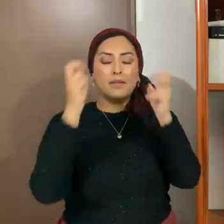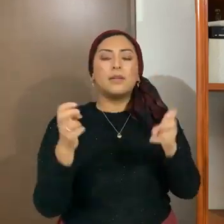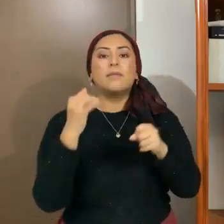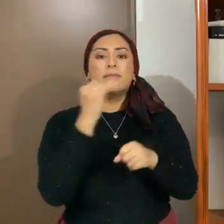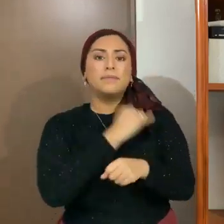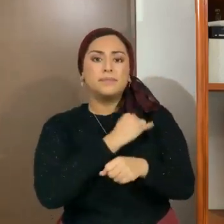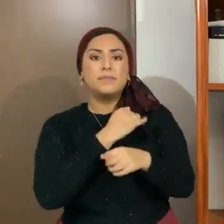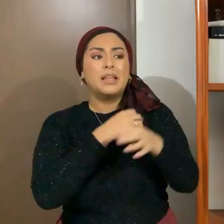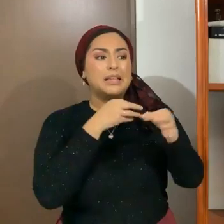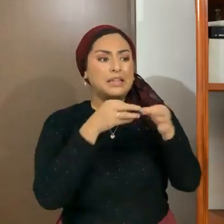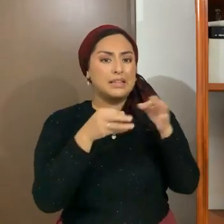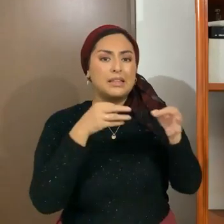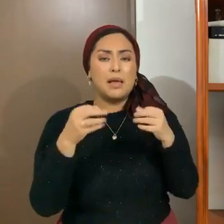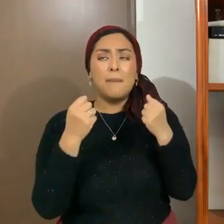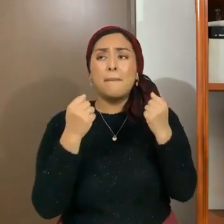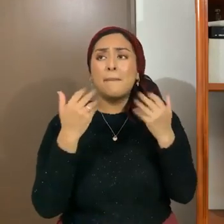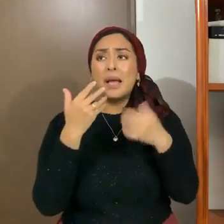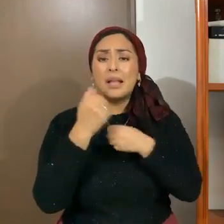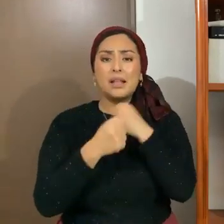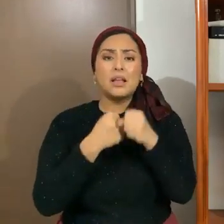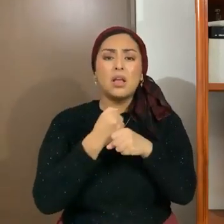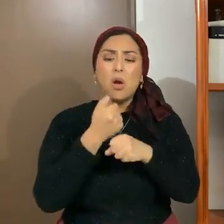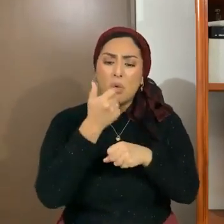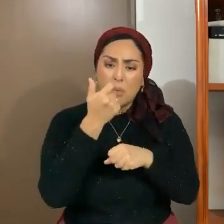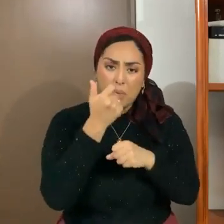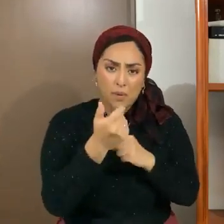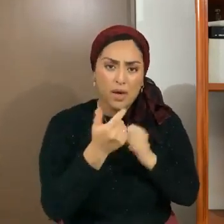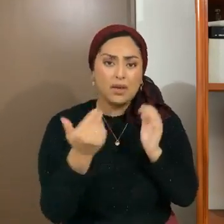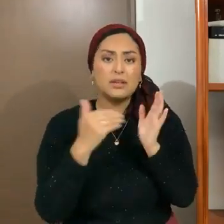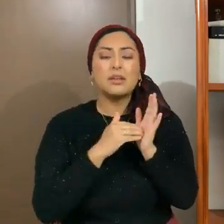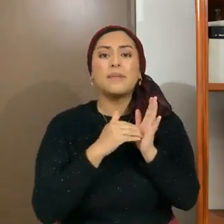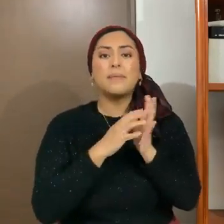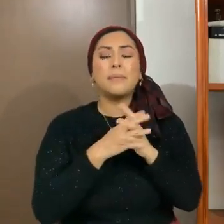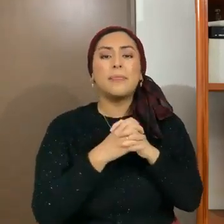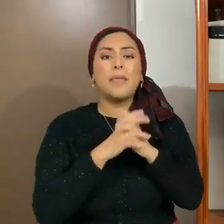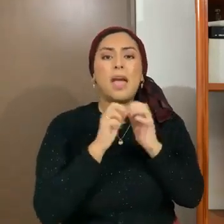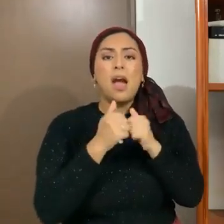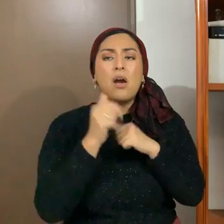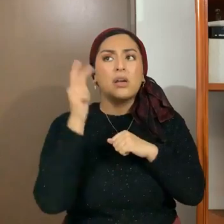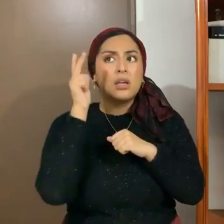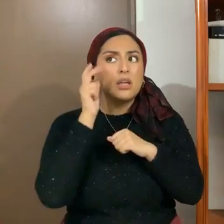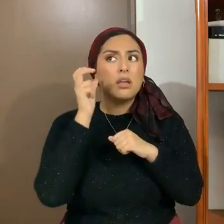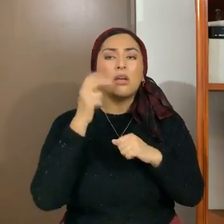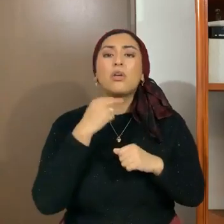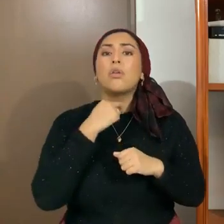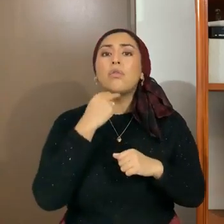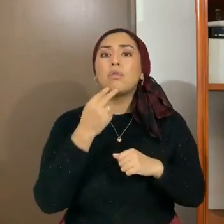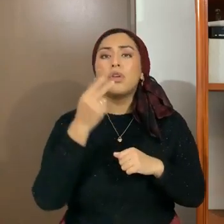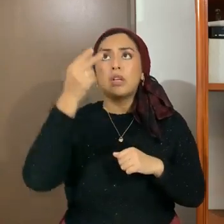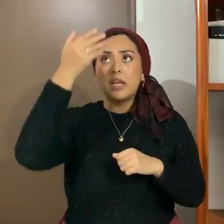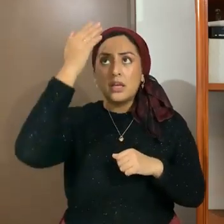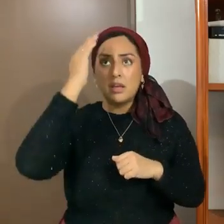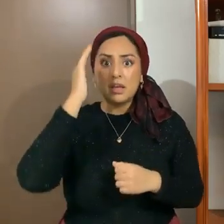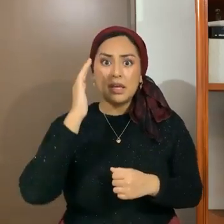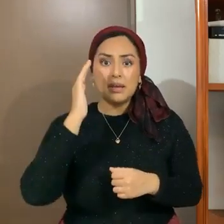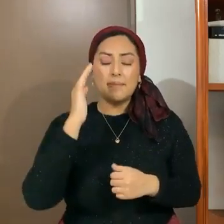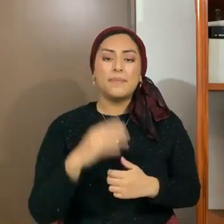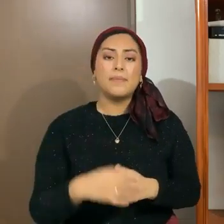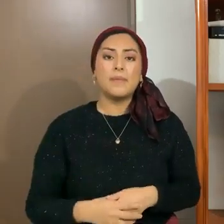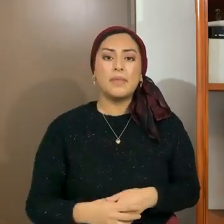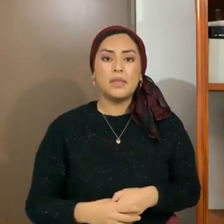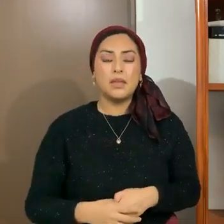compartido nuestro amado Naví en todos estos años. Repásenlos. ¿Cómo escuchar la voz de Elohim? Es uno por de tantos que están en este